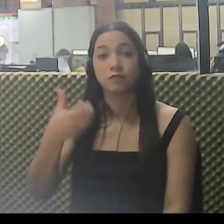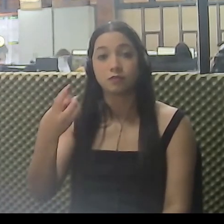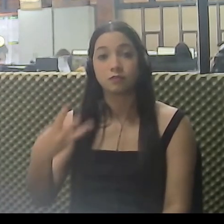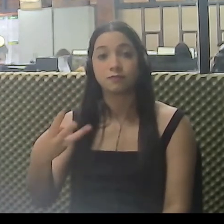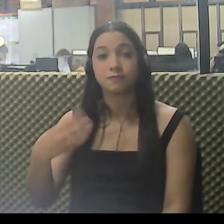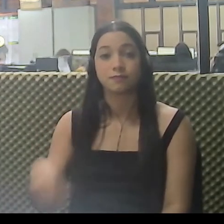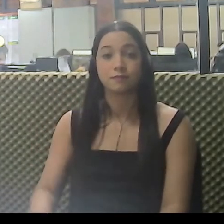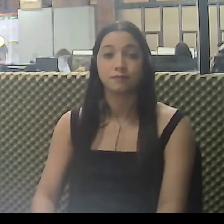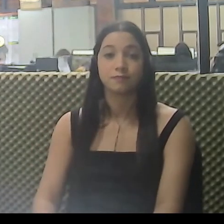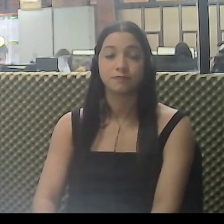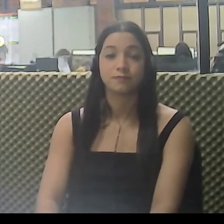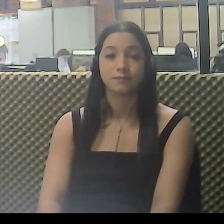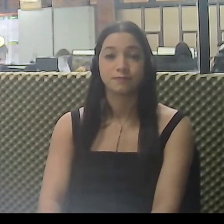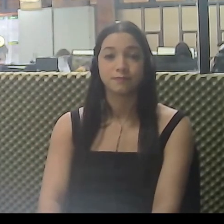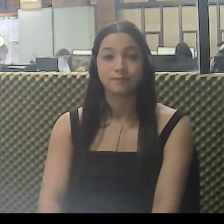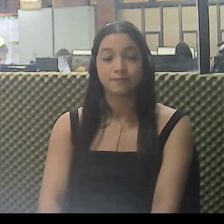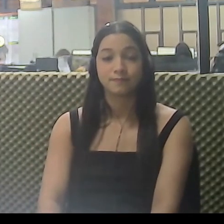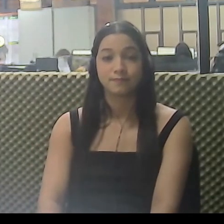3232-7223.